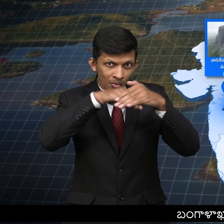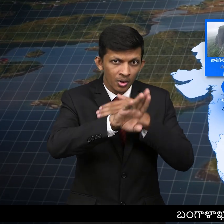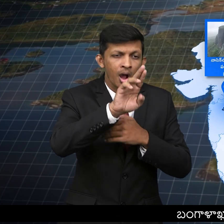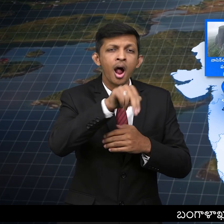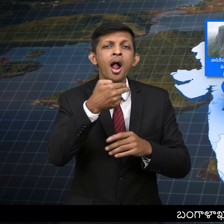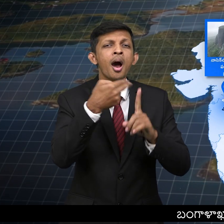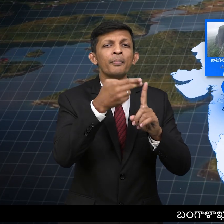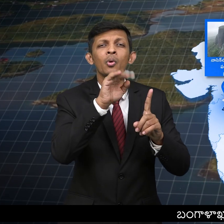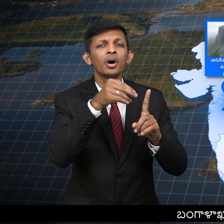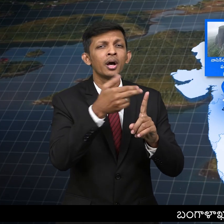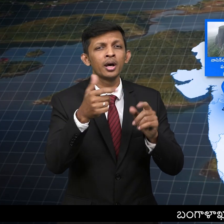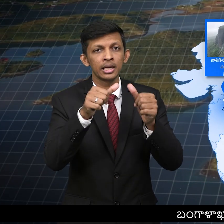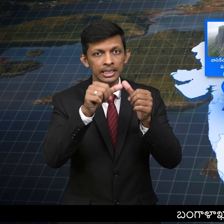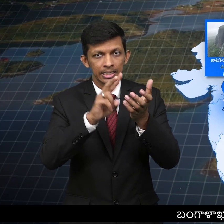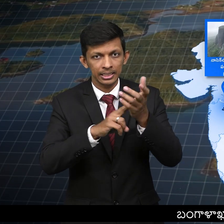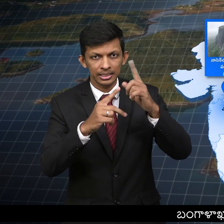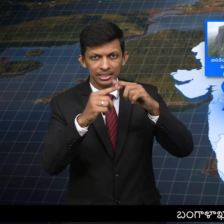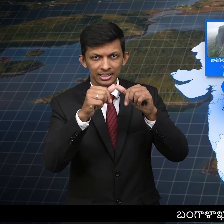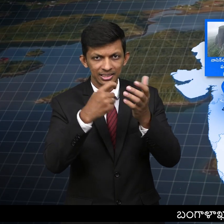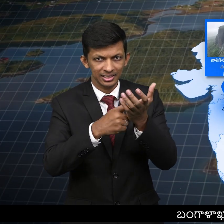బంగాళాఖాతంలో కలుస్తుంది.